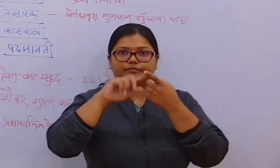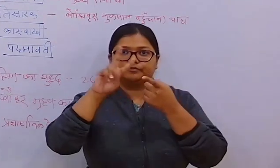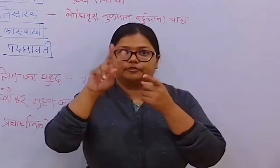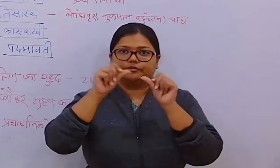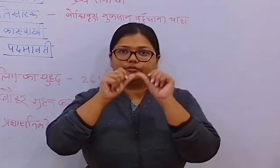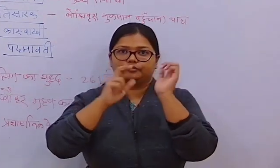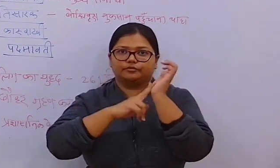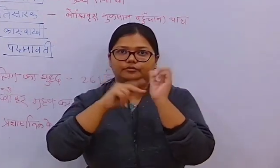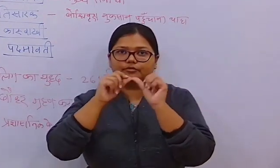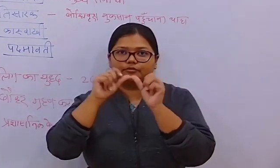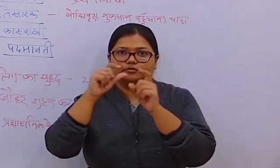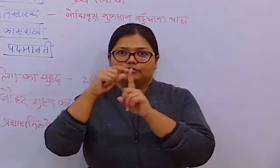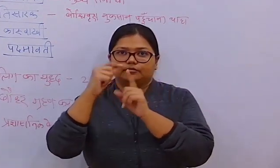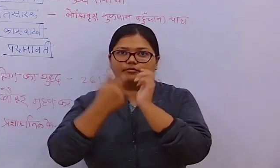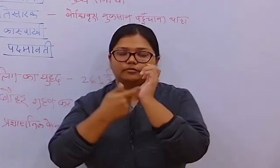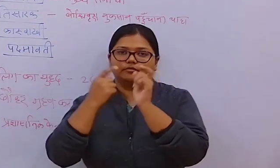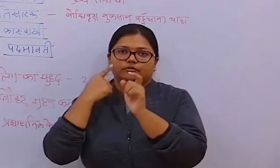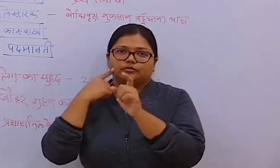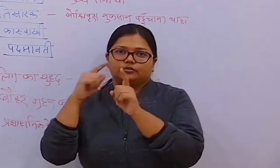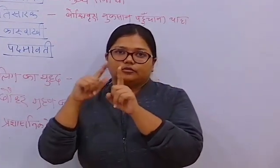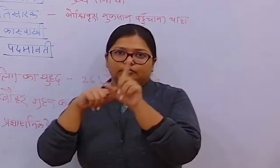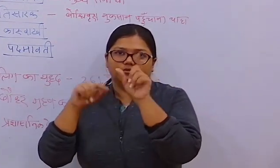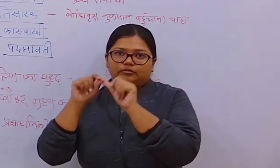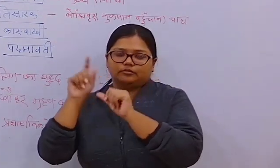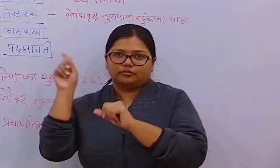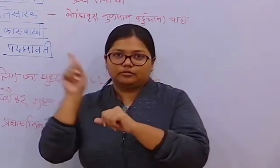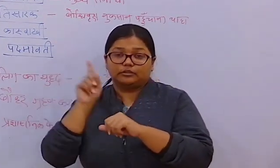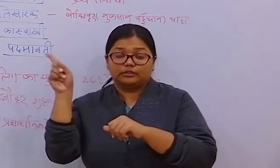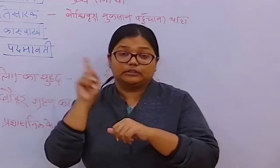इनका राजकीय नाम था।